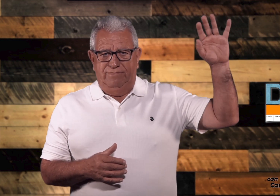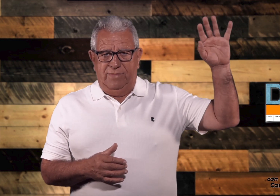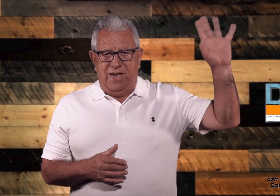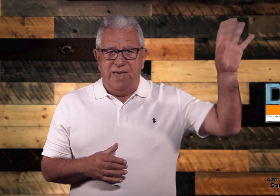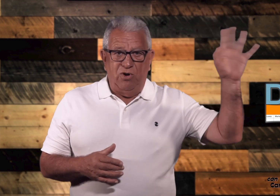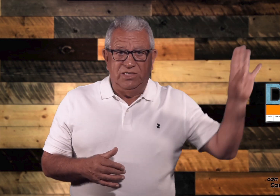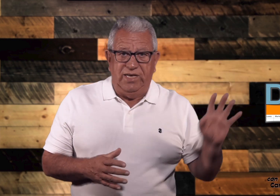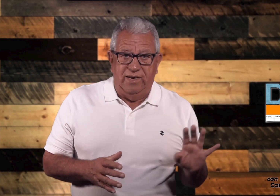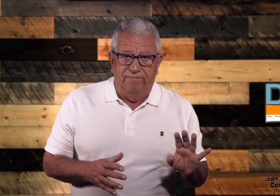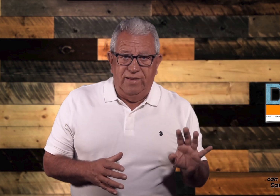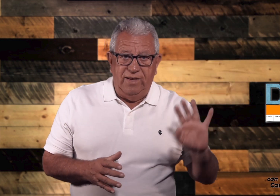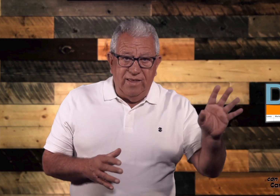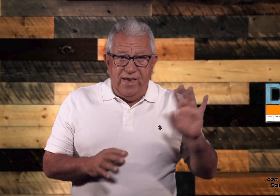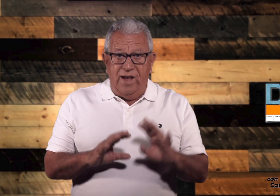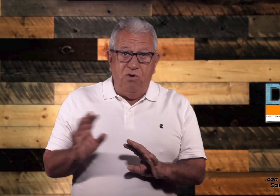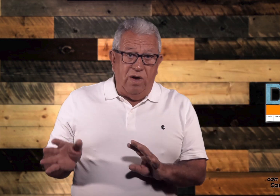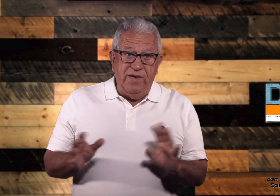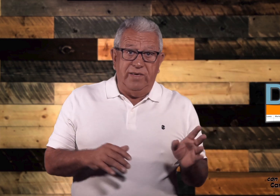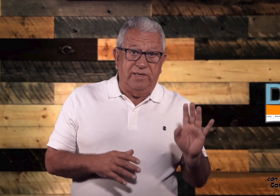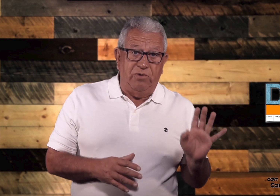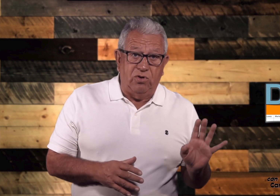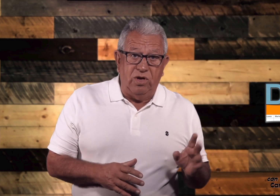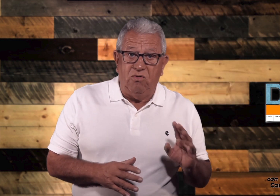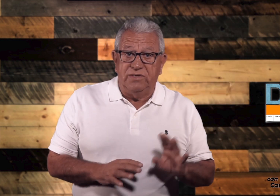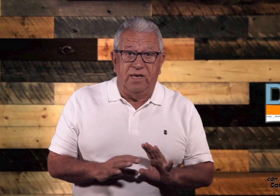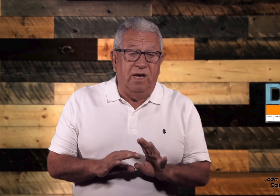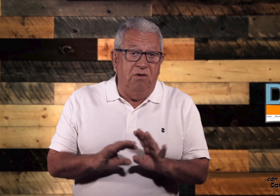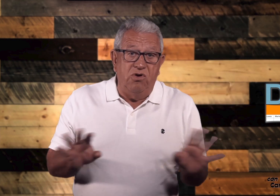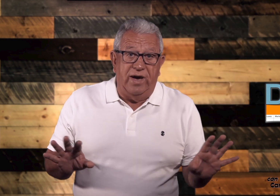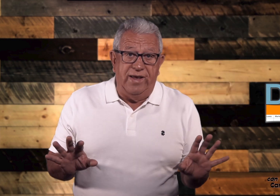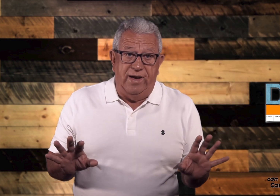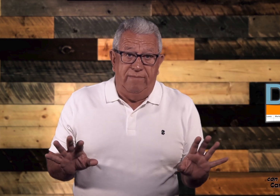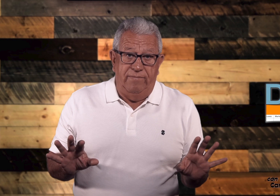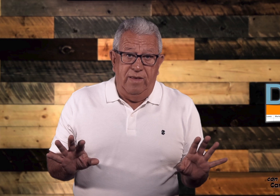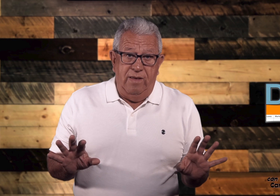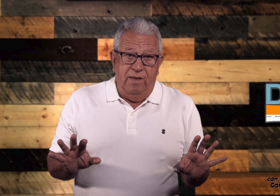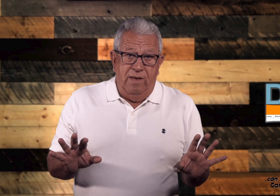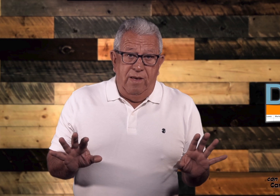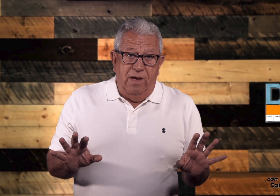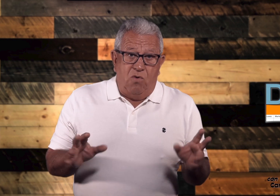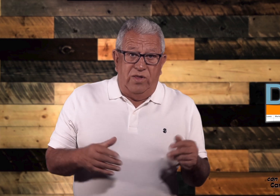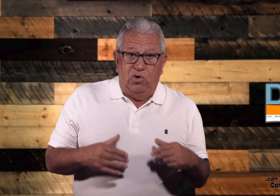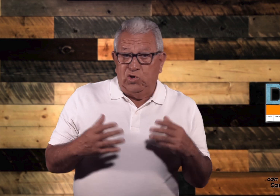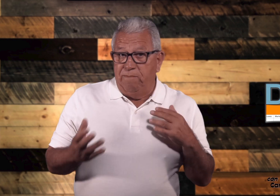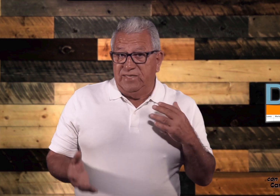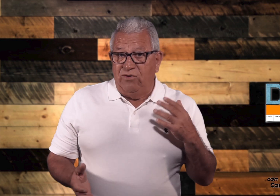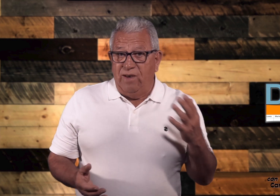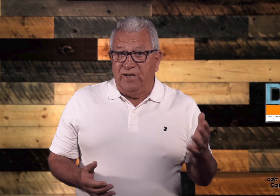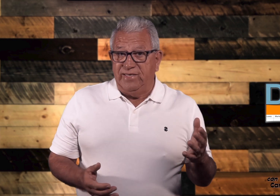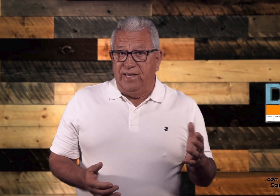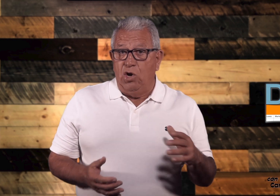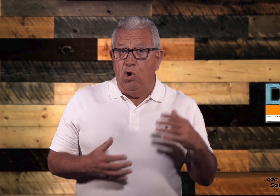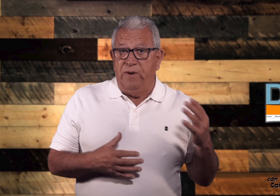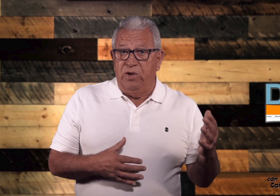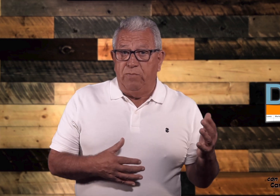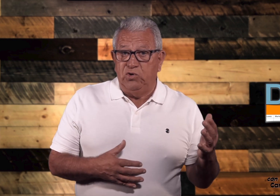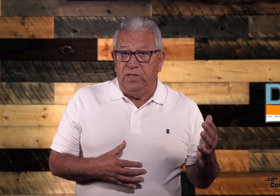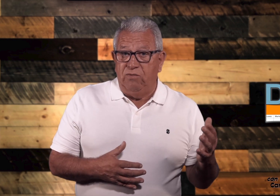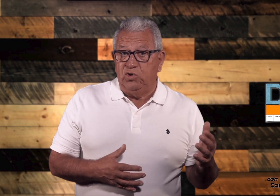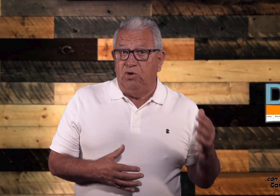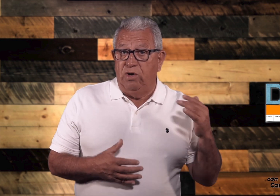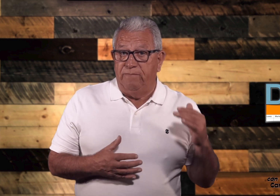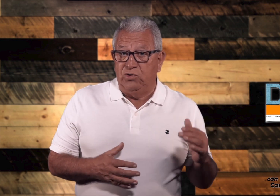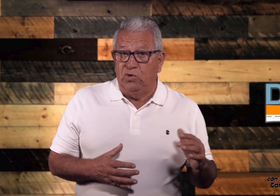allá por la china ida ya no hay viajes a puerto rico así que no llegaría cuando nos empezaron a aparecer los primeros